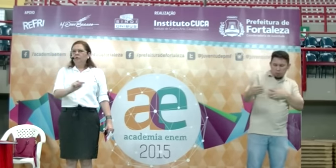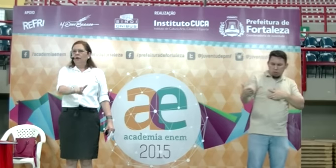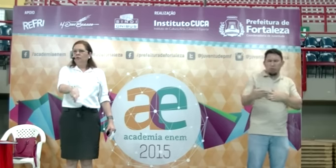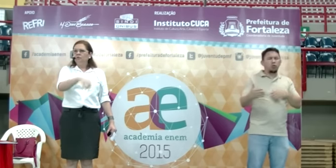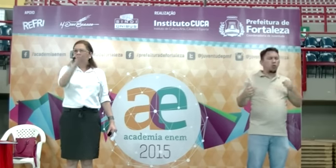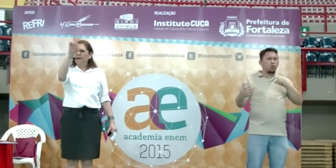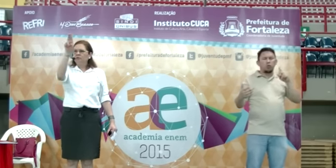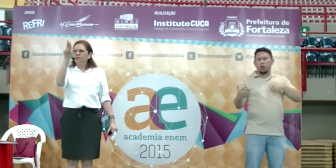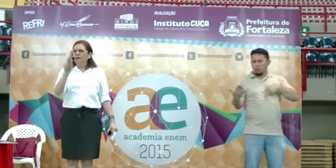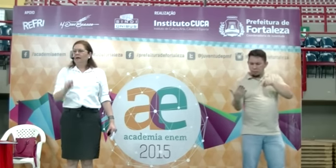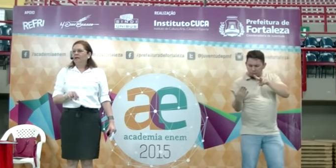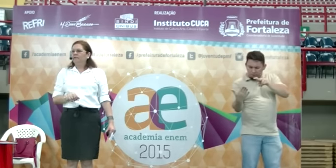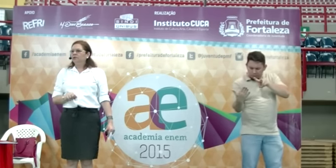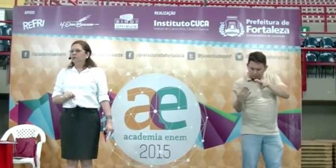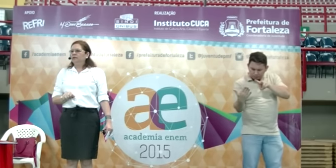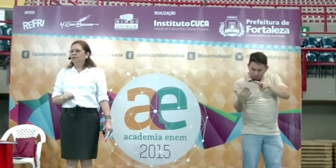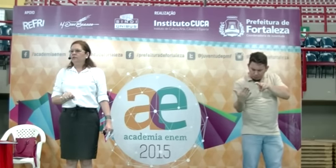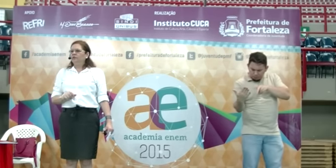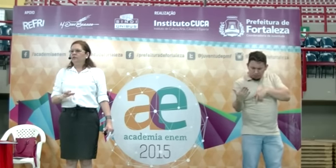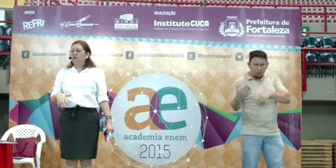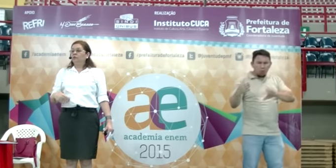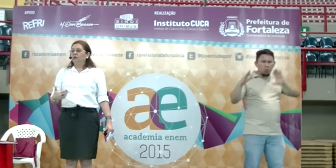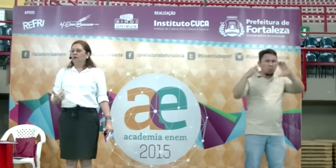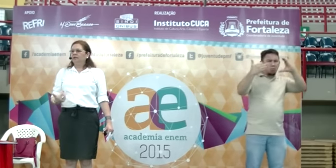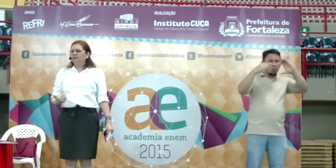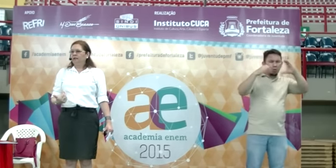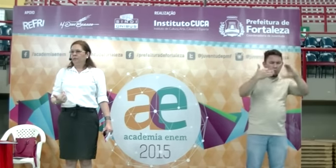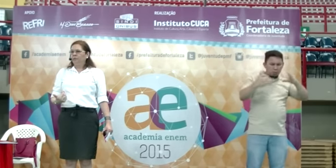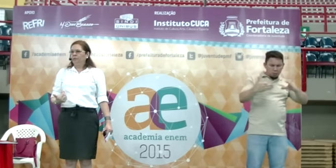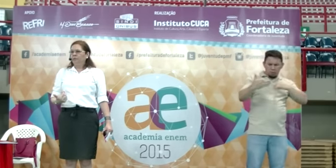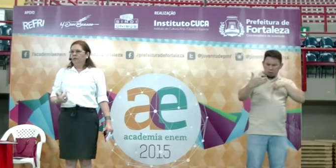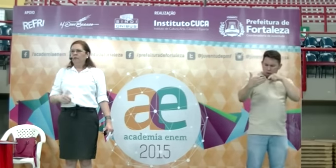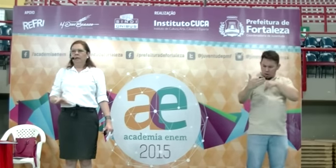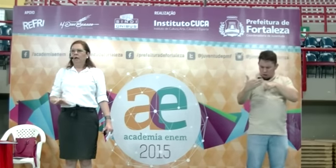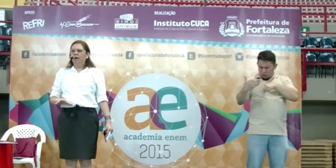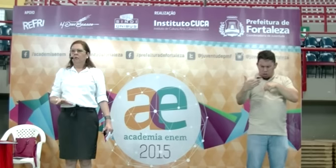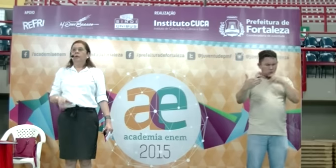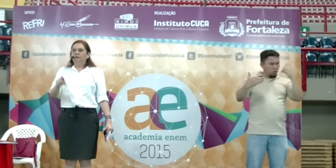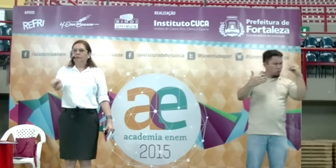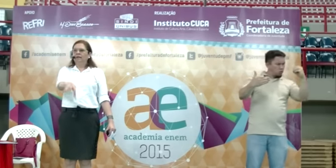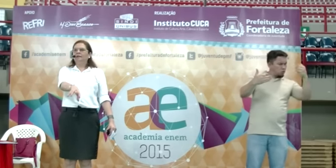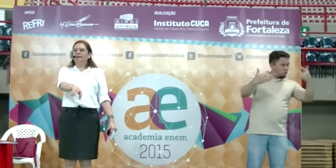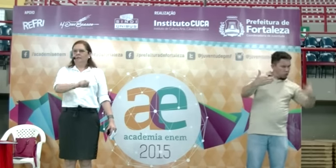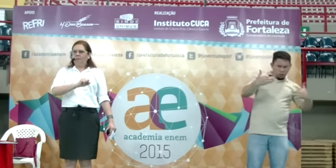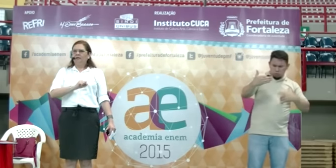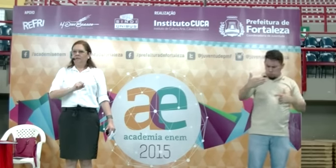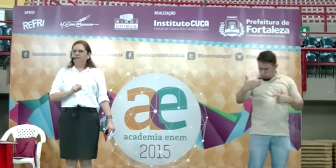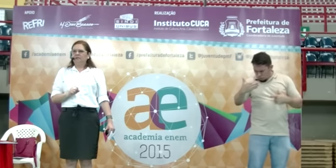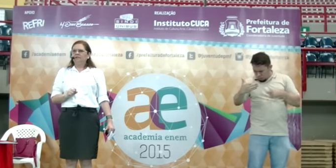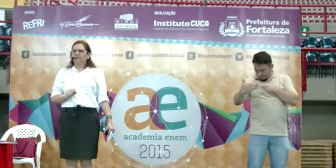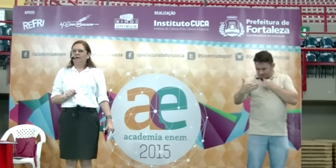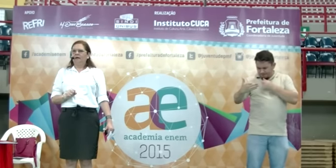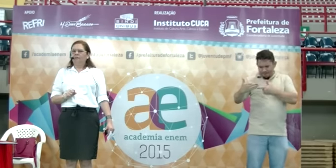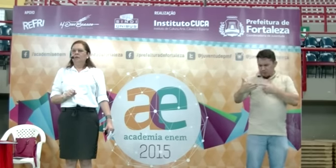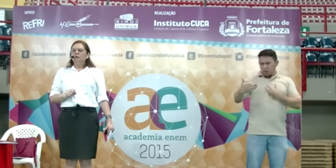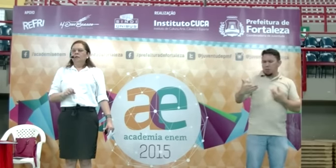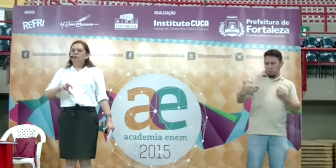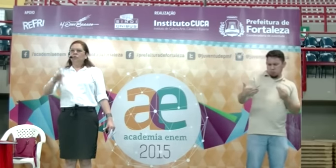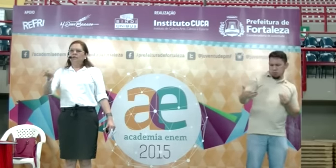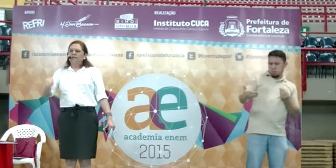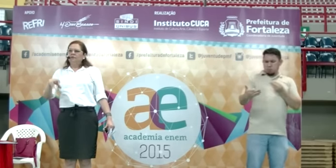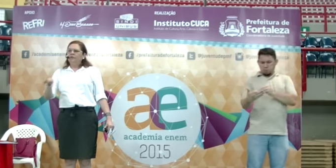observe. Nos meus parágrafos do desenvolvimento, tem exemplo? Tem não, então dá tempo ainda você